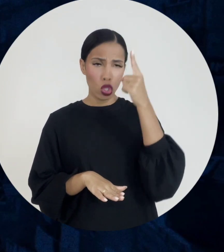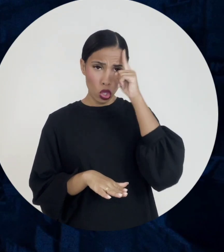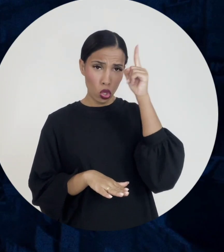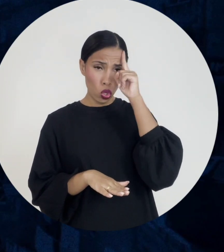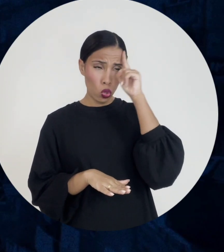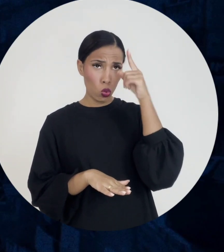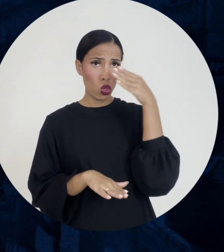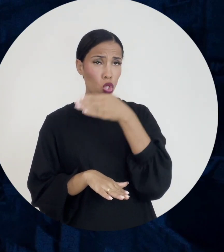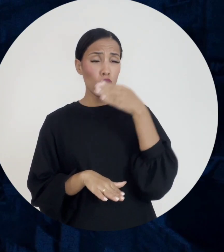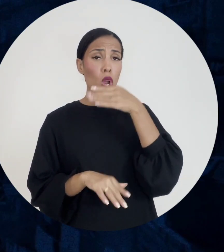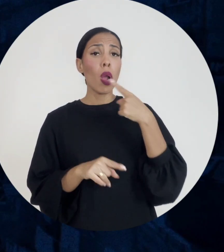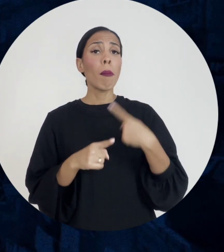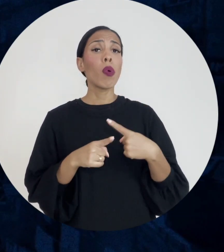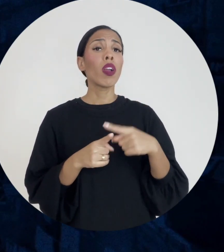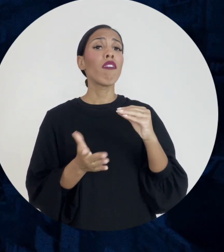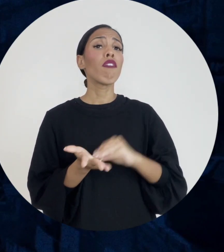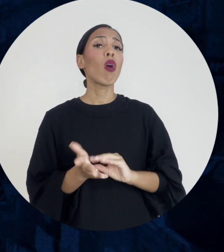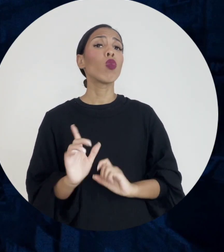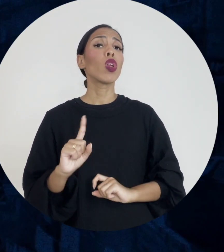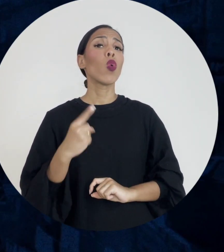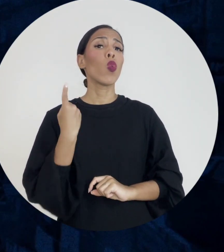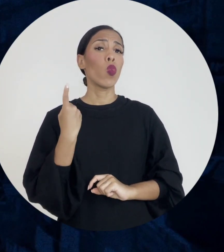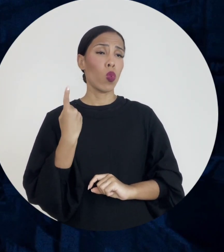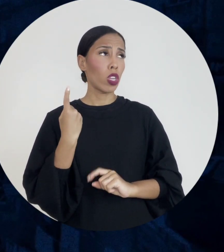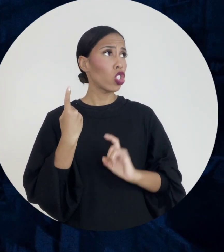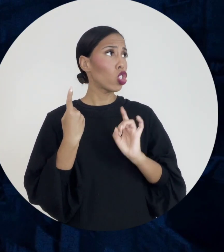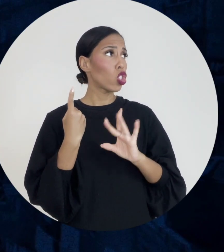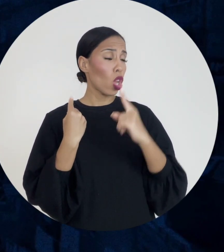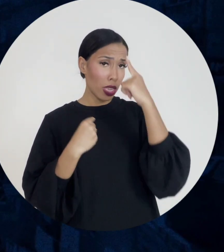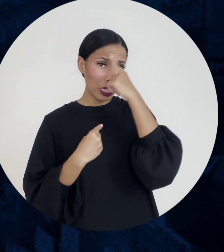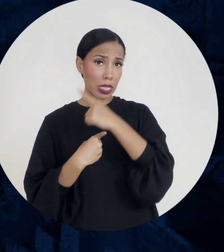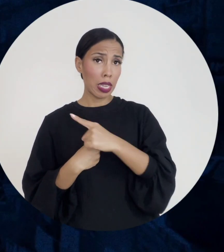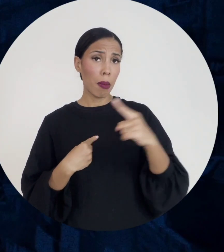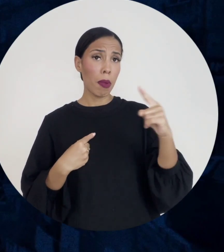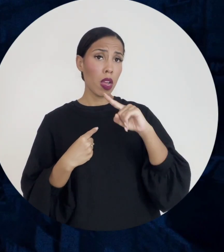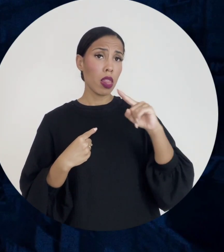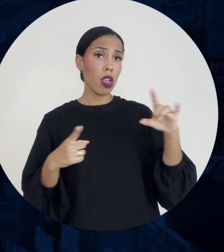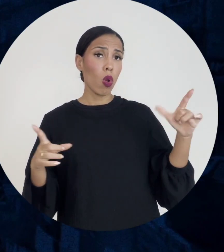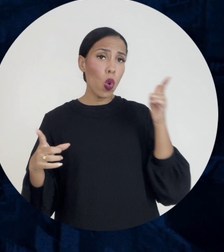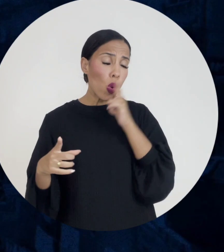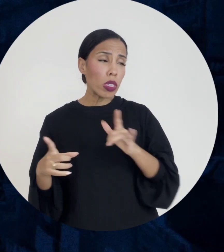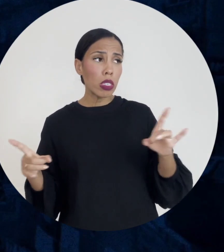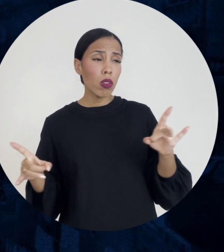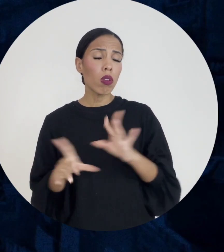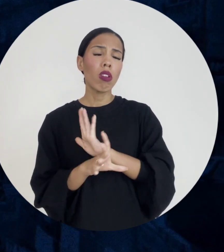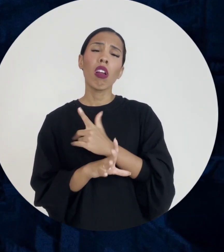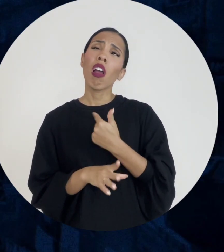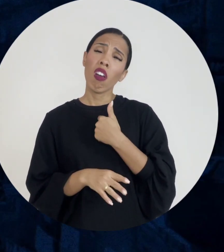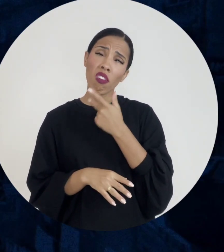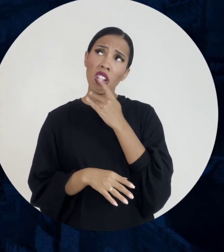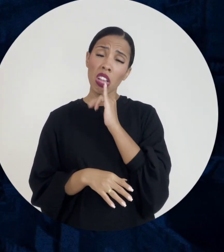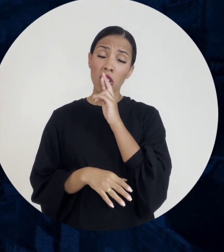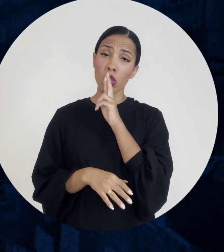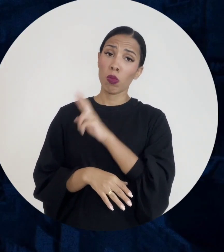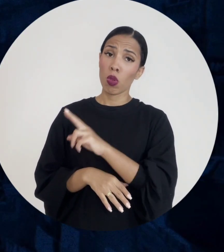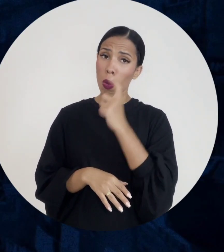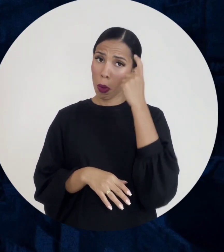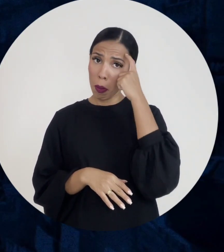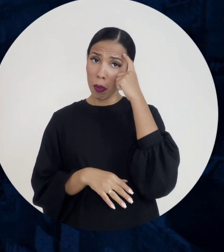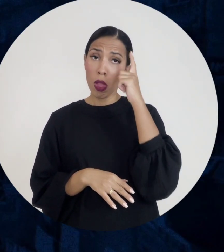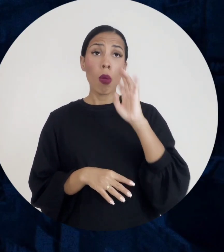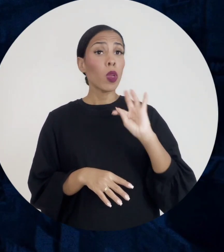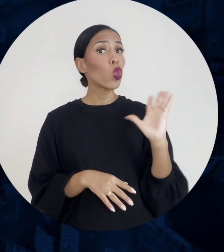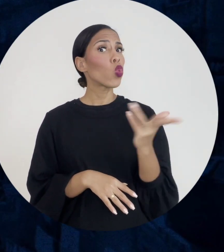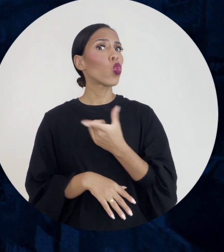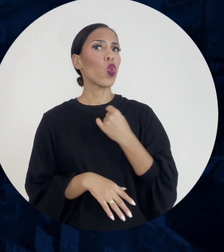uma pessoa para a gente fechar a semana, né? Aí eu falei, Luzimar, eu vou pensar. Aí... E todo mundo era